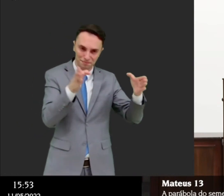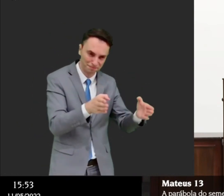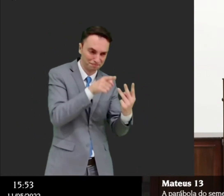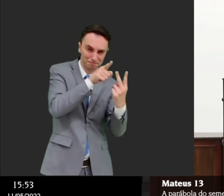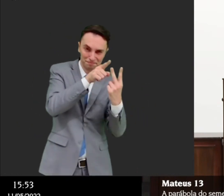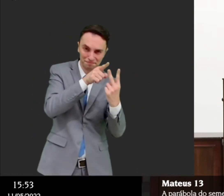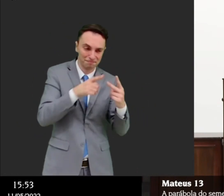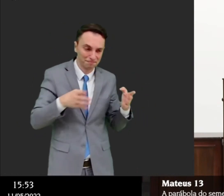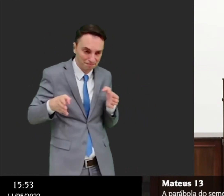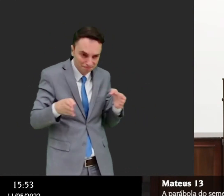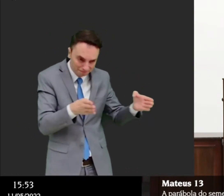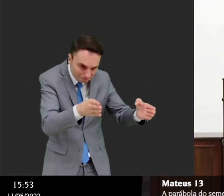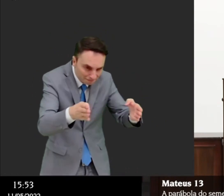e